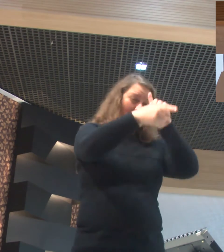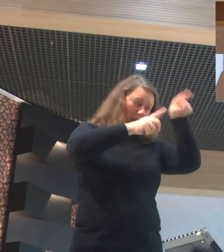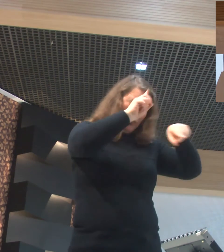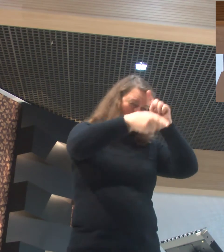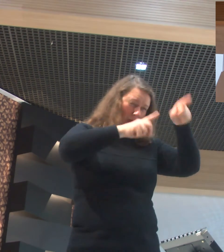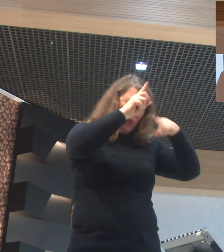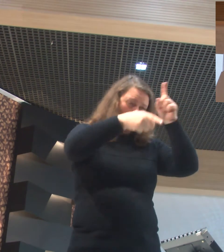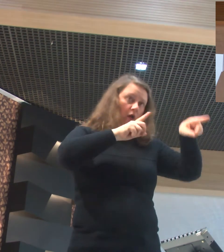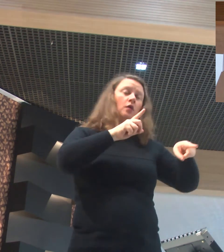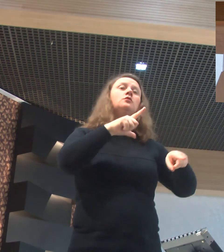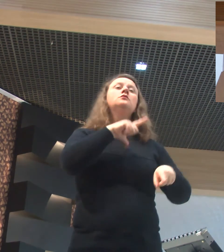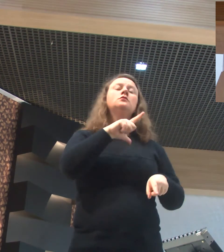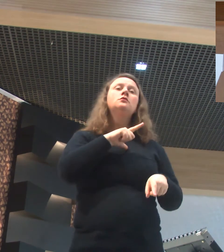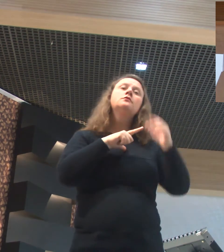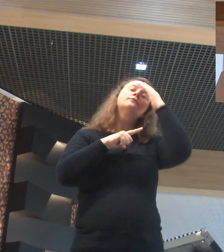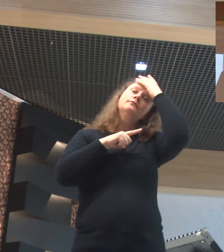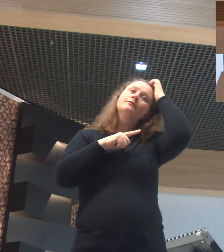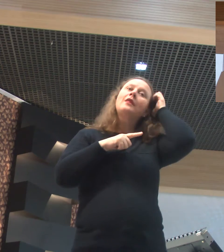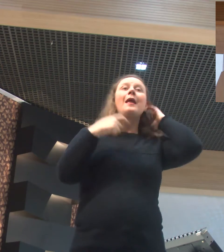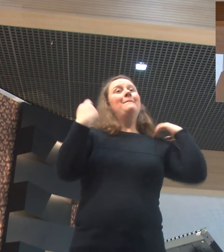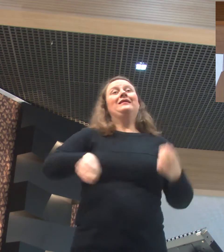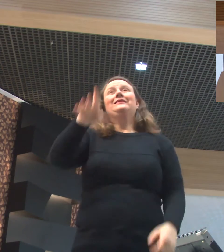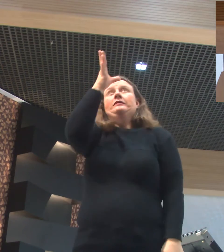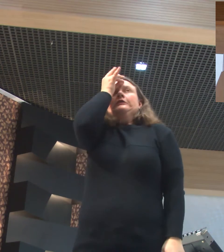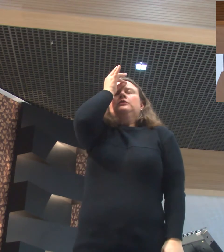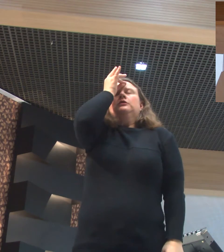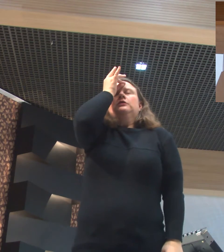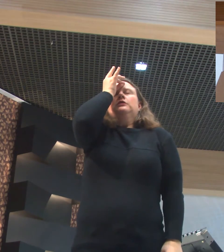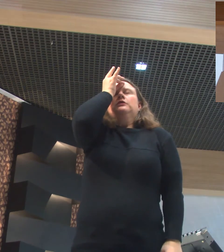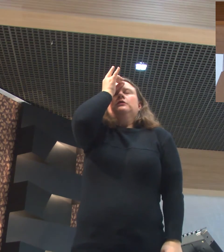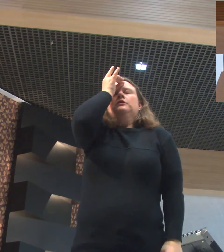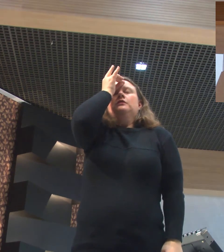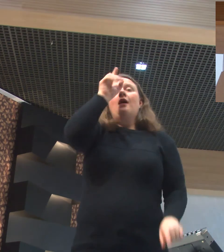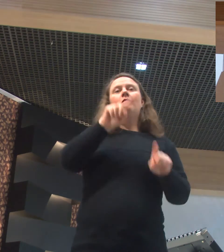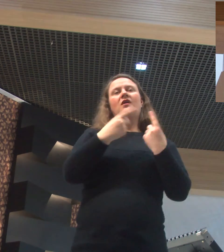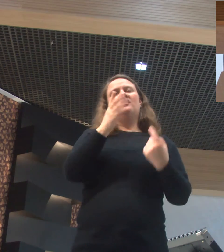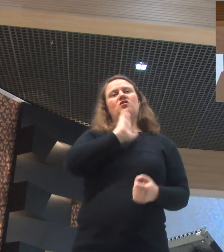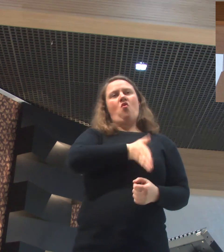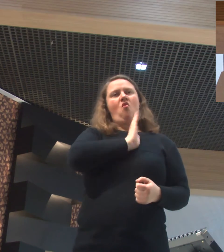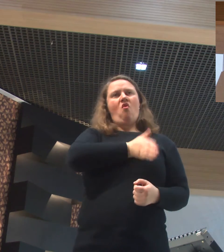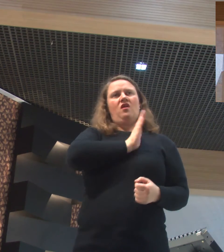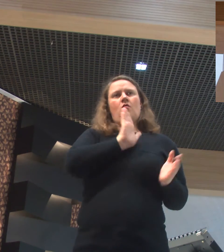mandamentos. Isso estava na cabeça, mas não descia para o coração.